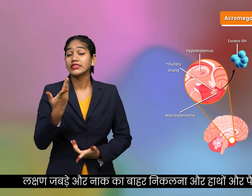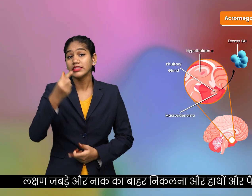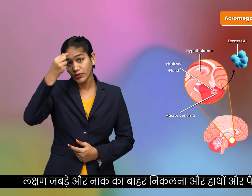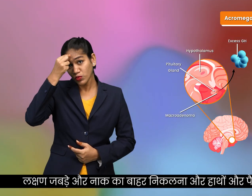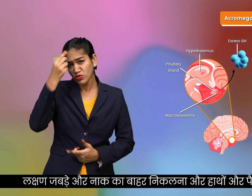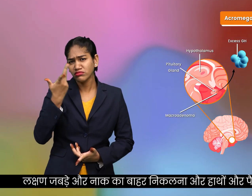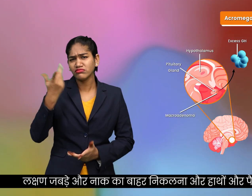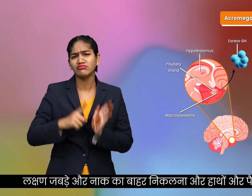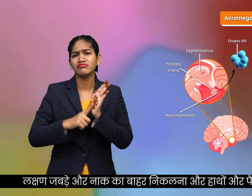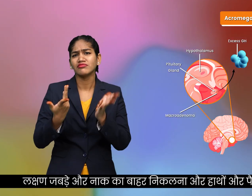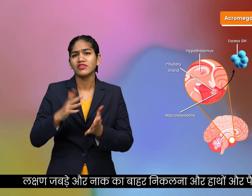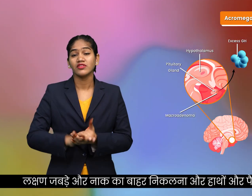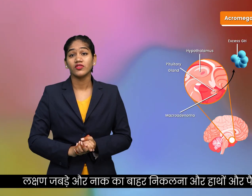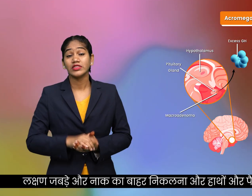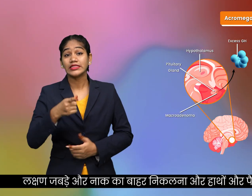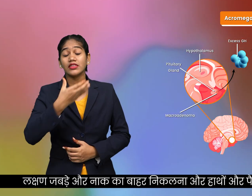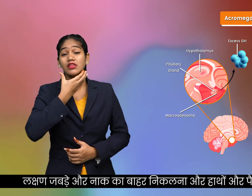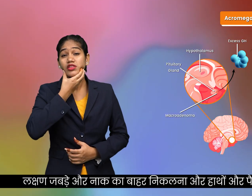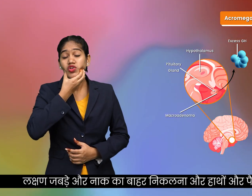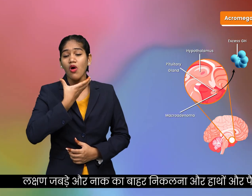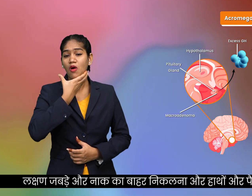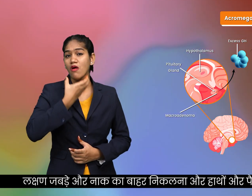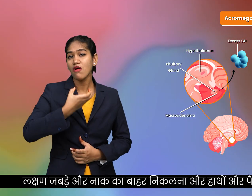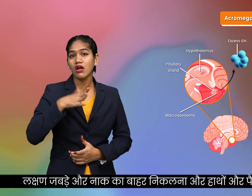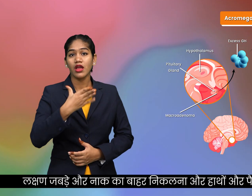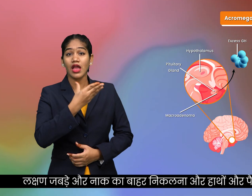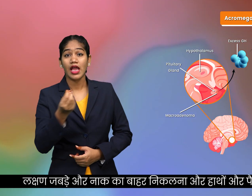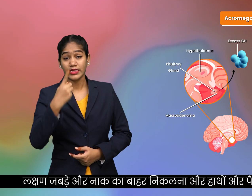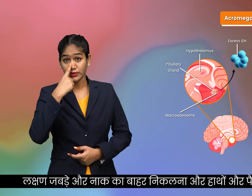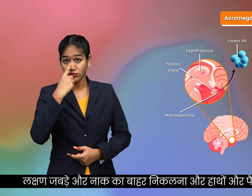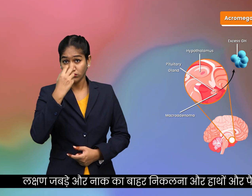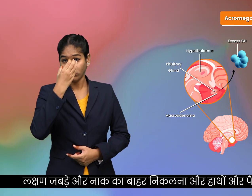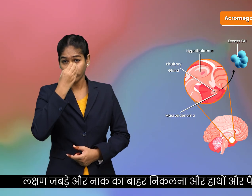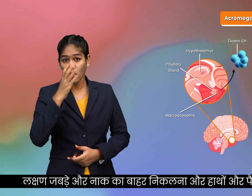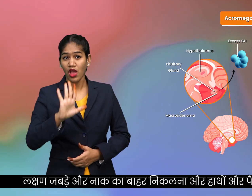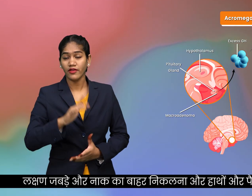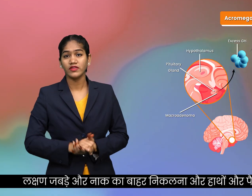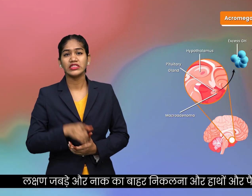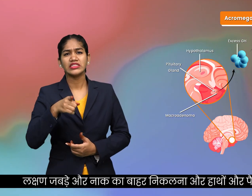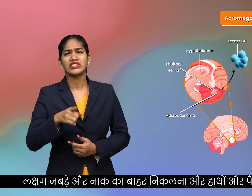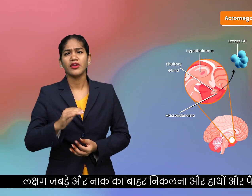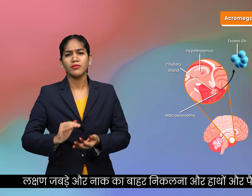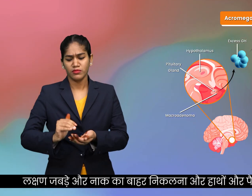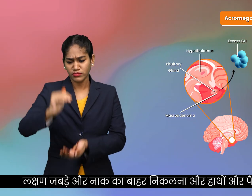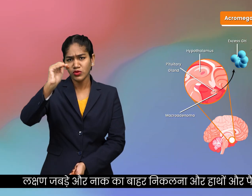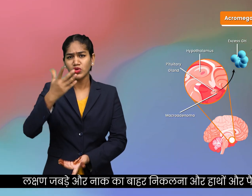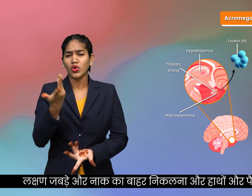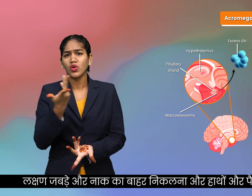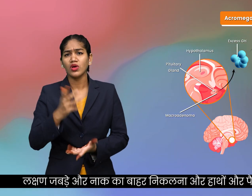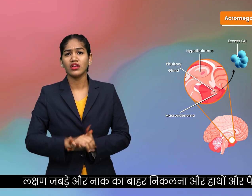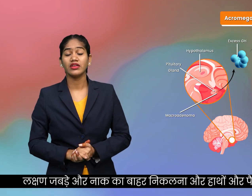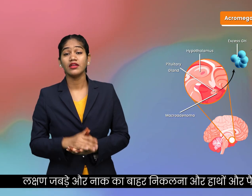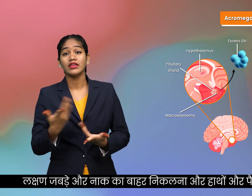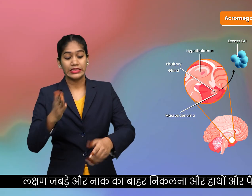लक्षण जबड़े और नाक का बाहर निकलना और हाथों और पैरों